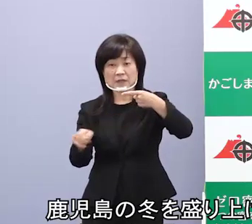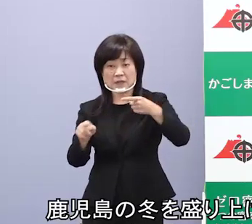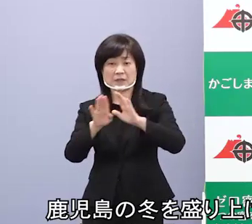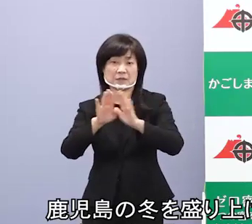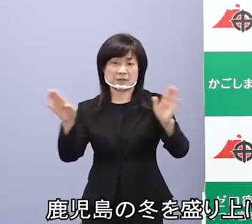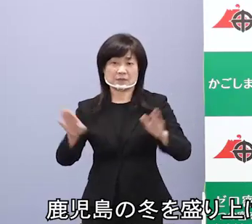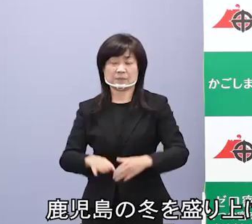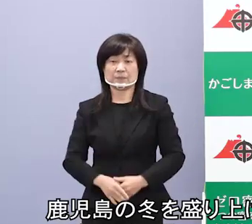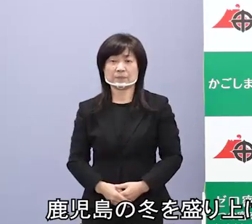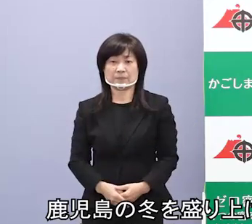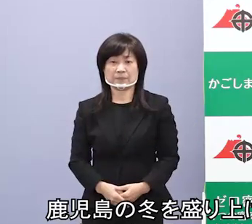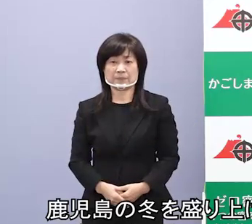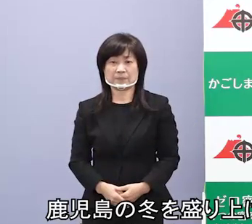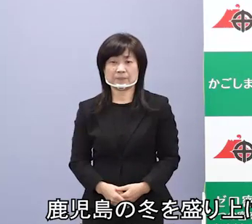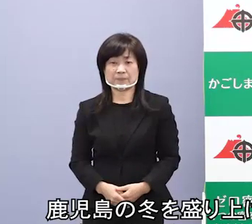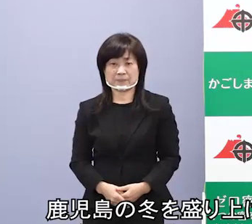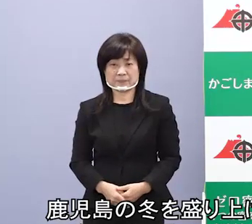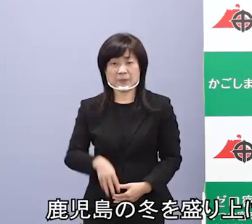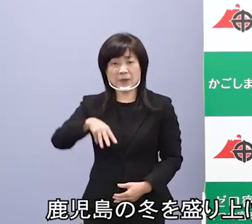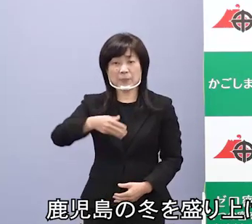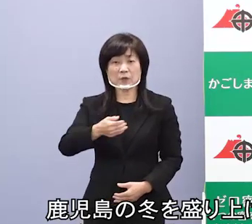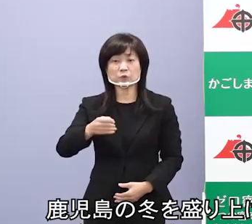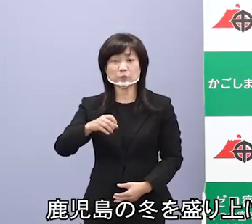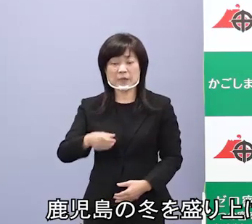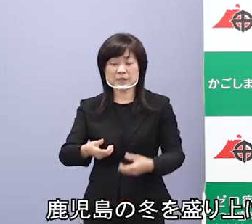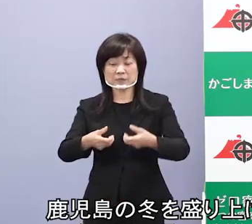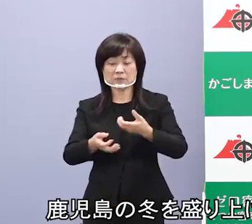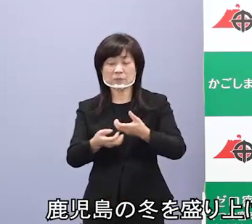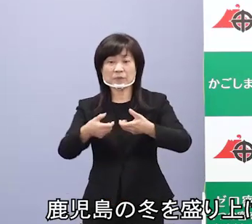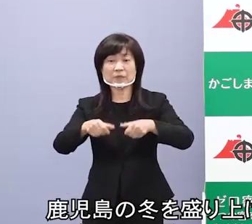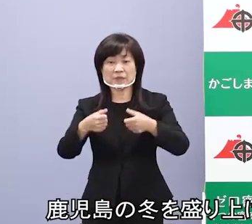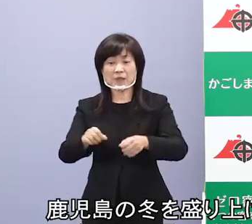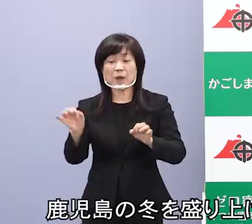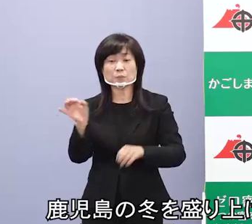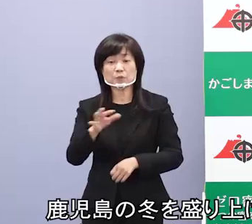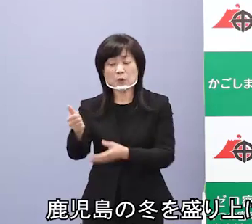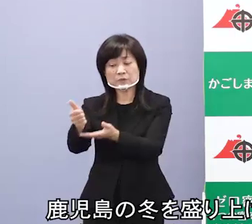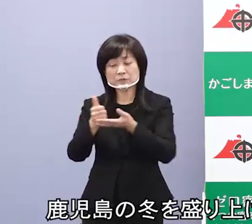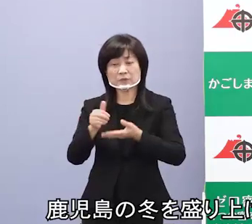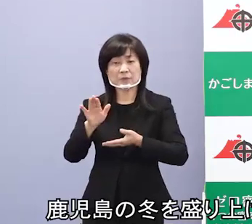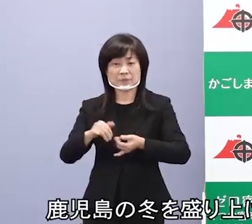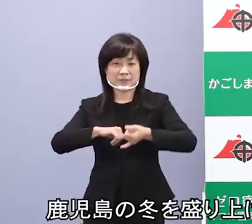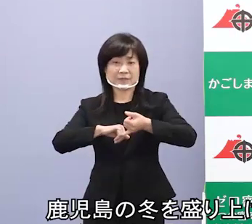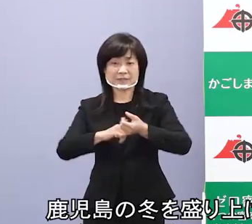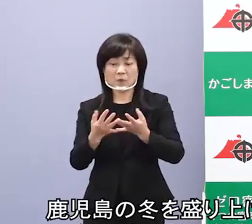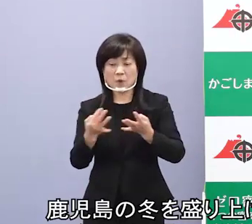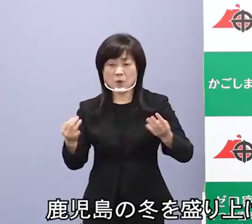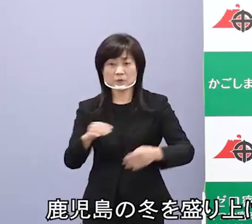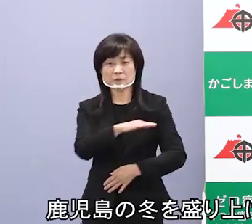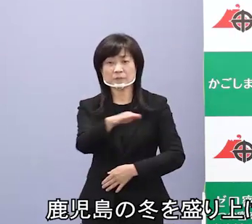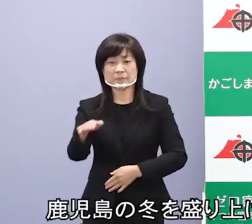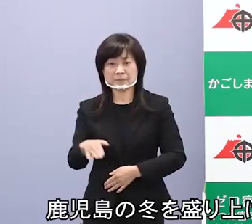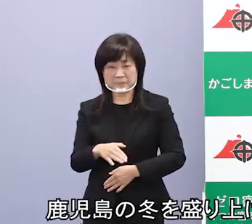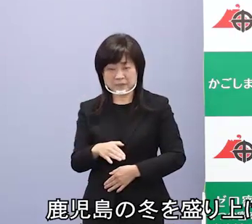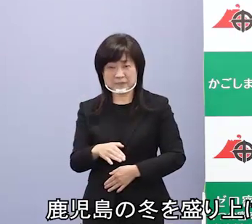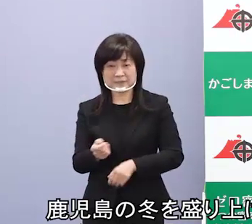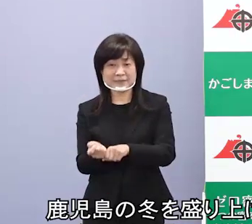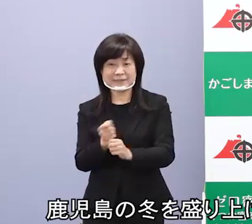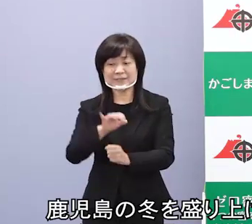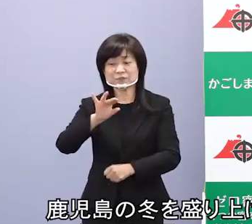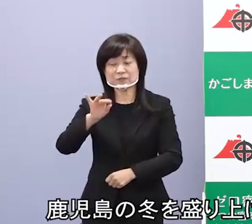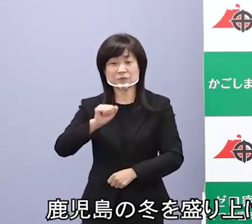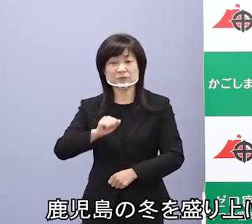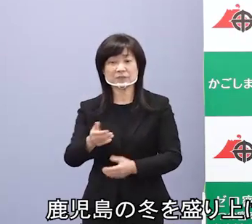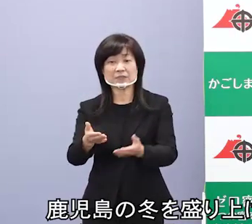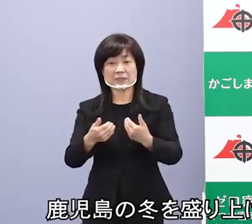します。マグマ焼き芋電車への無料招待もありますので、ぜひ多くの方にリツイートしていただき、